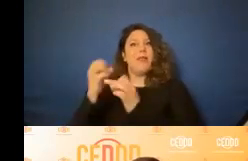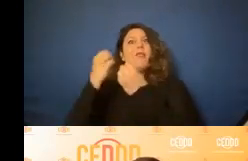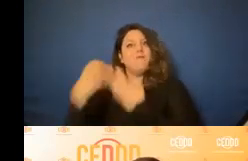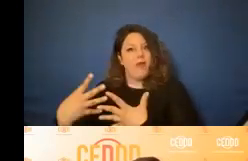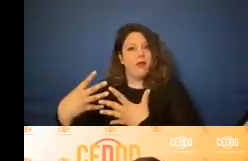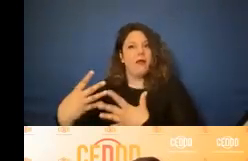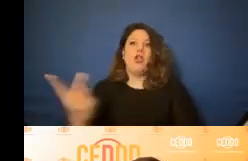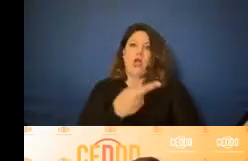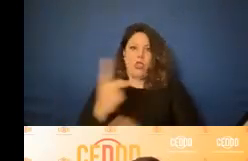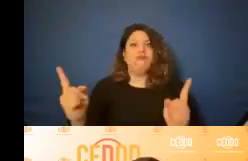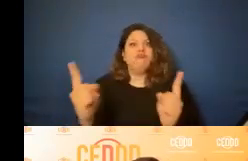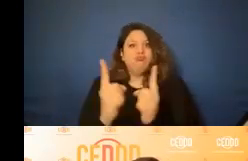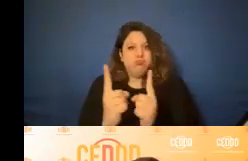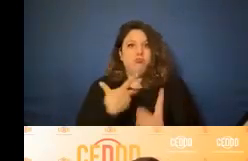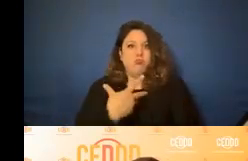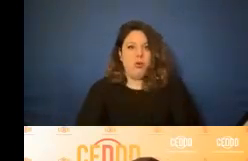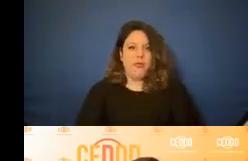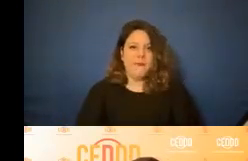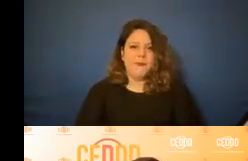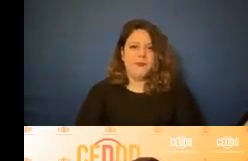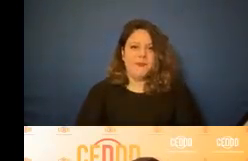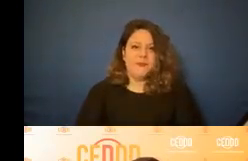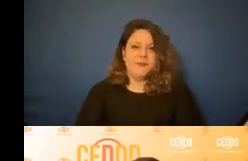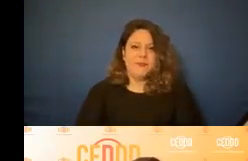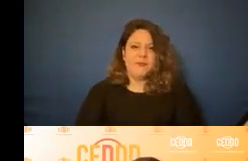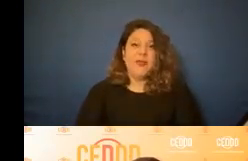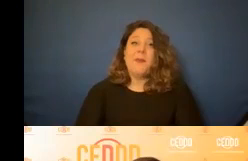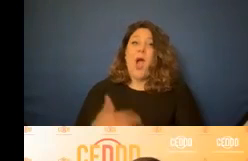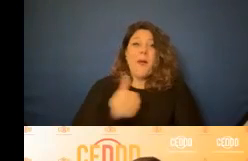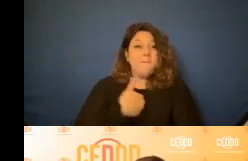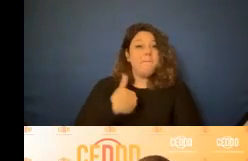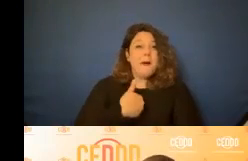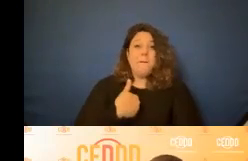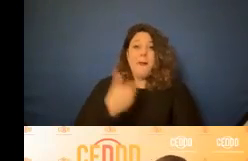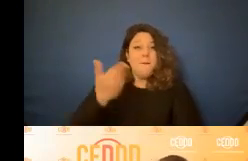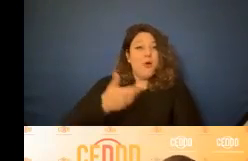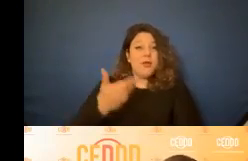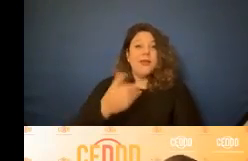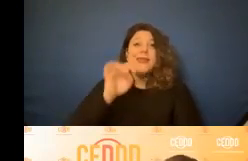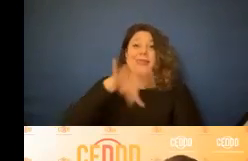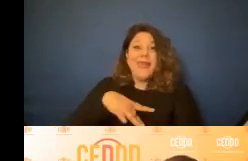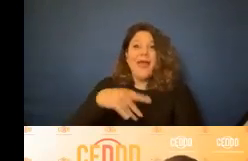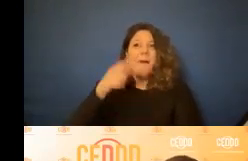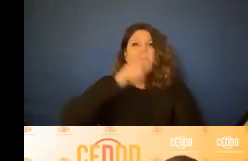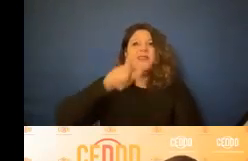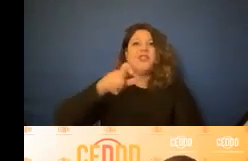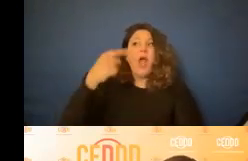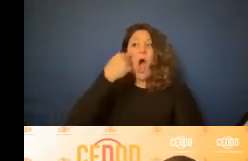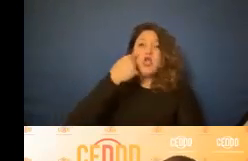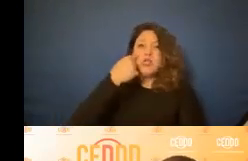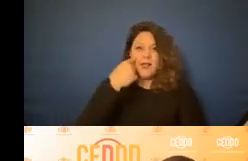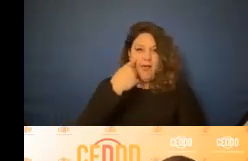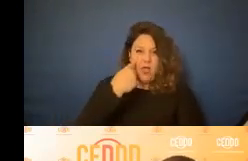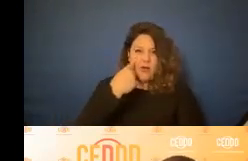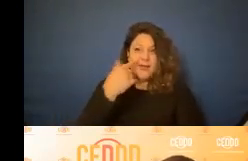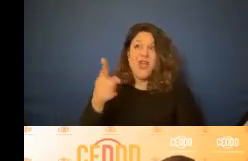rojo que he puesto aquí en rojo, el papel fundamental lo tienen los observadores. Es un fenómeno oculto. Si